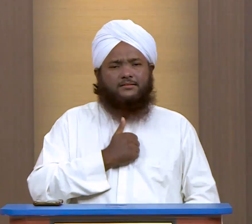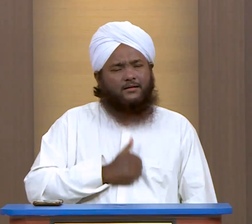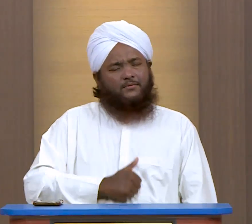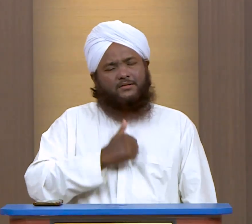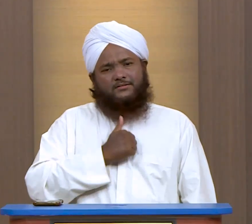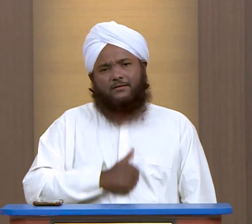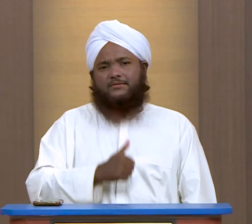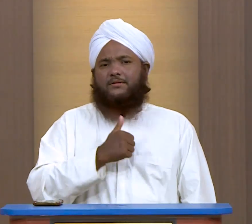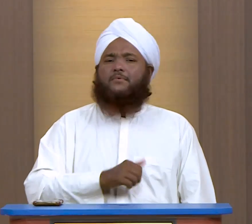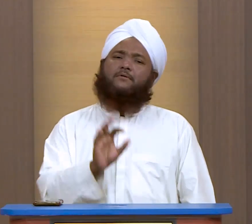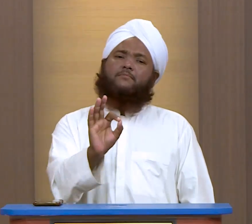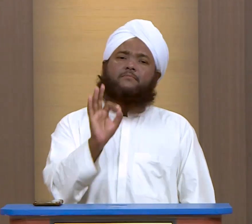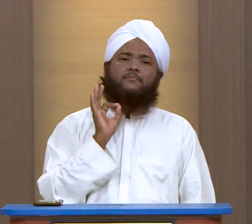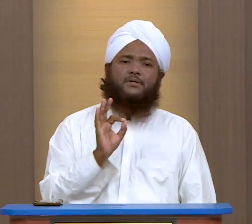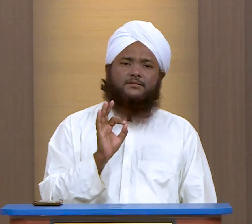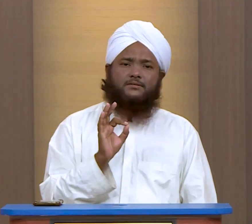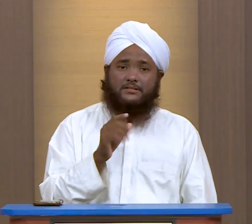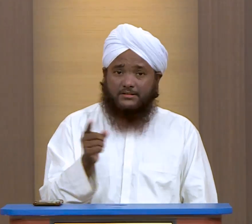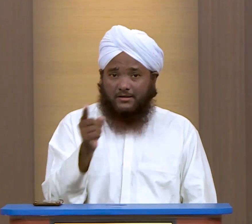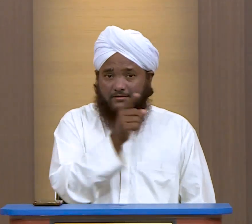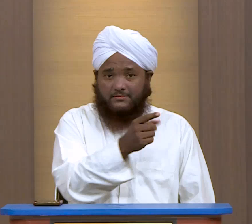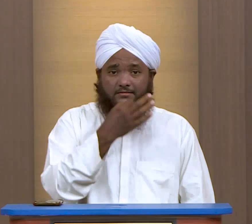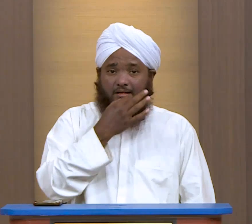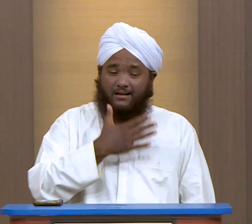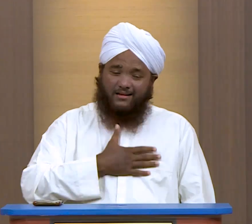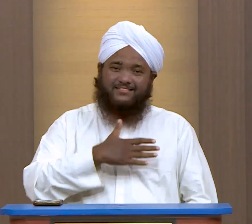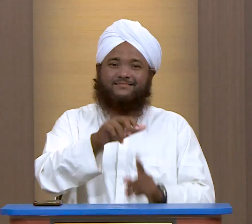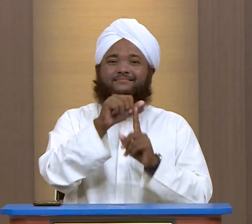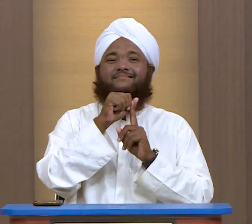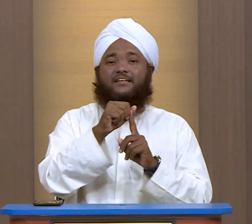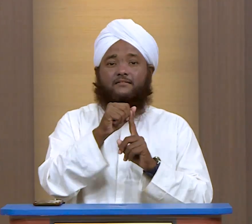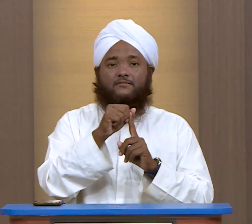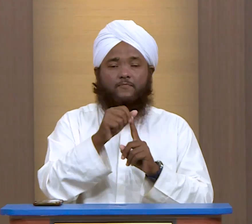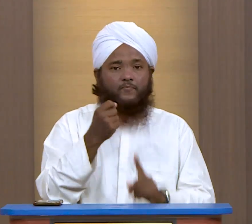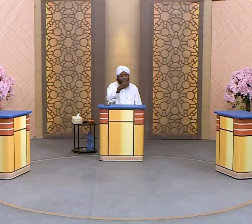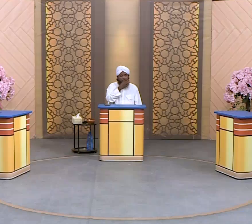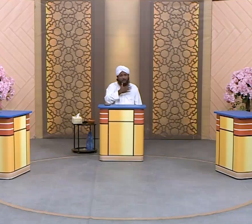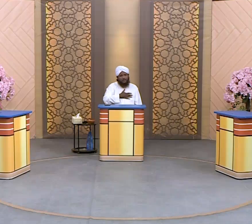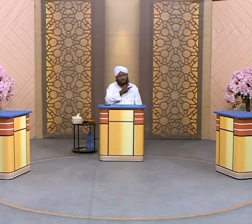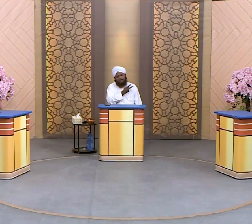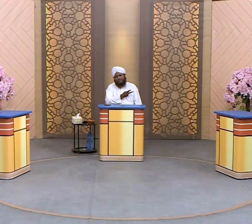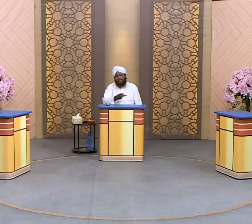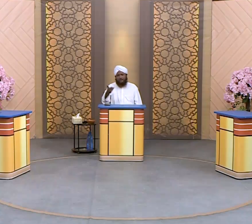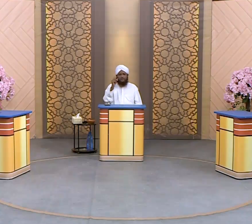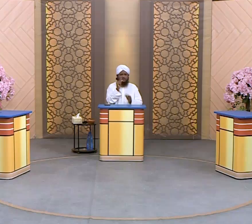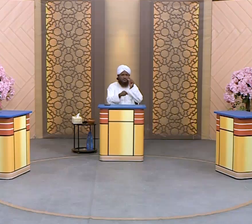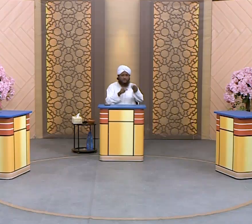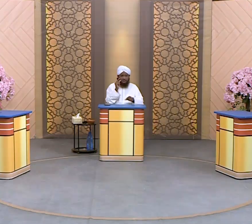صبر ہی کرنا ہے، اور ان کی تعظیم بجا لانا ضروری ہے۔ ان سے بدتمیزی کرنا، ان کو جھاڑنا وغیرہ درکنار، ان کے